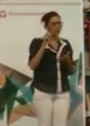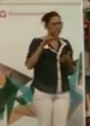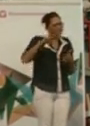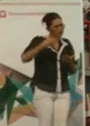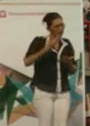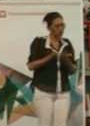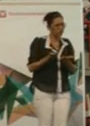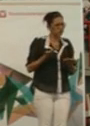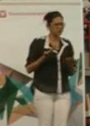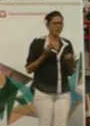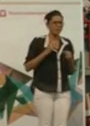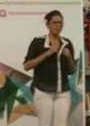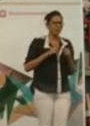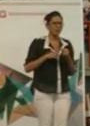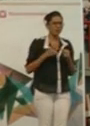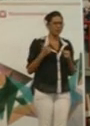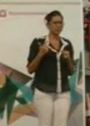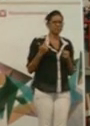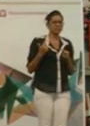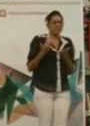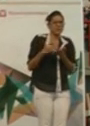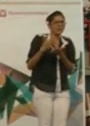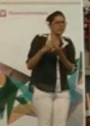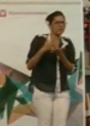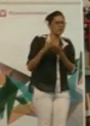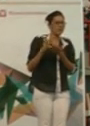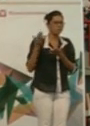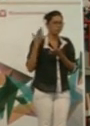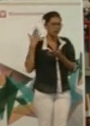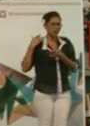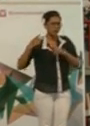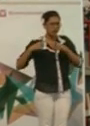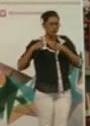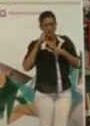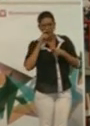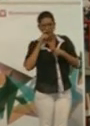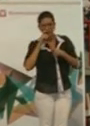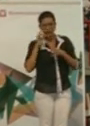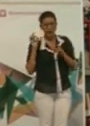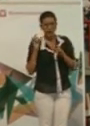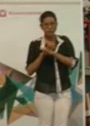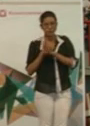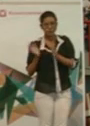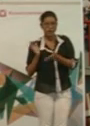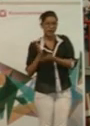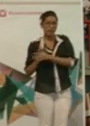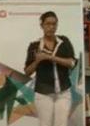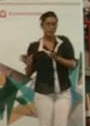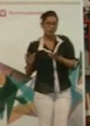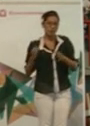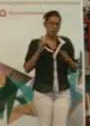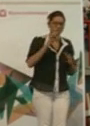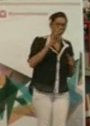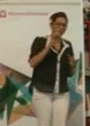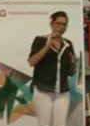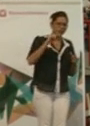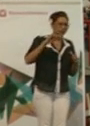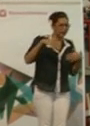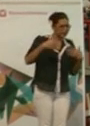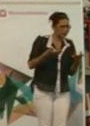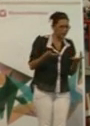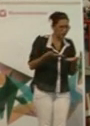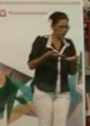algo defasado, como se não tivesse mais utilização. O Pacto de Varsóvia tanto foi defasado e não tinha mais utilidade,